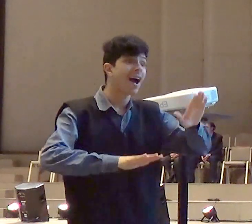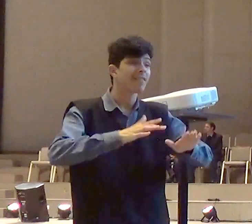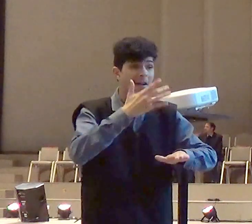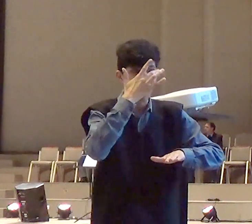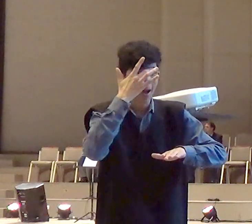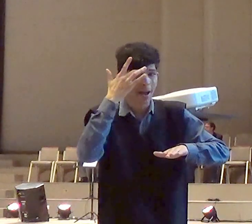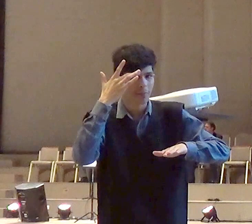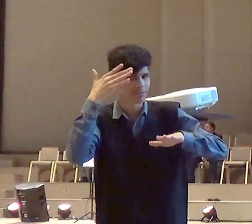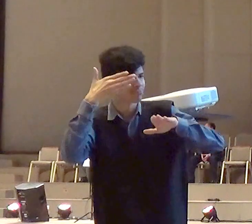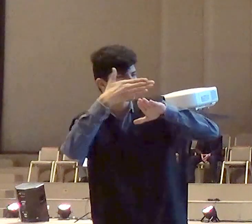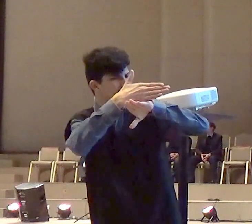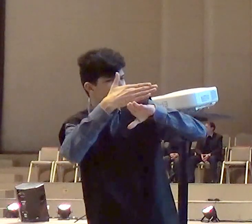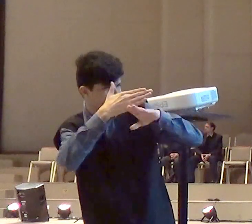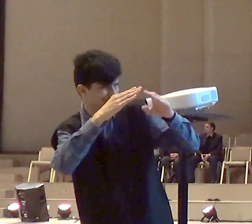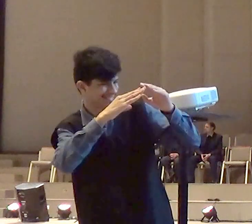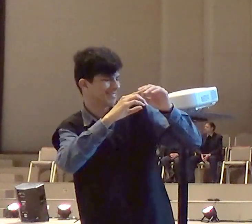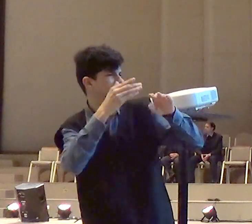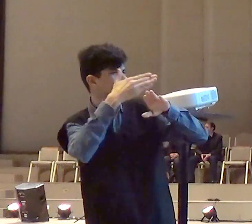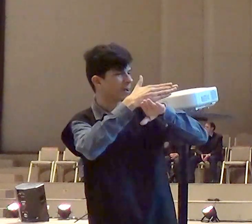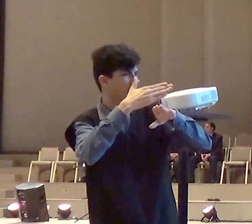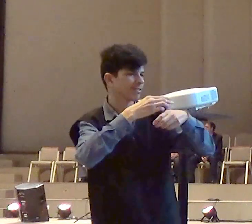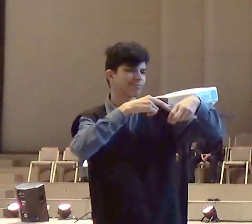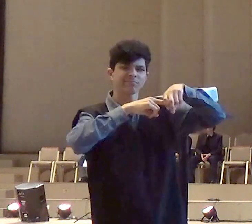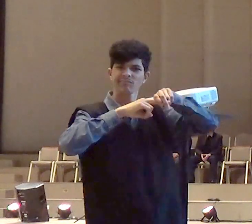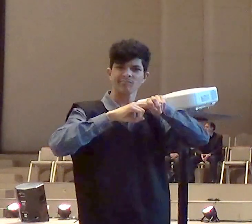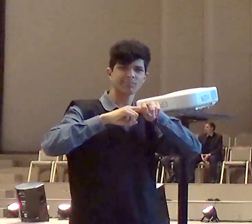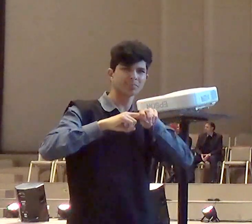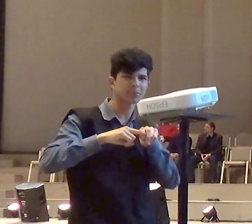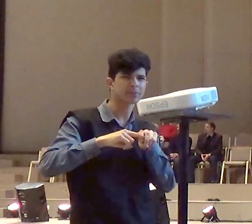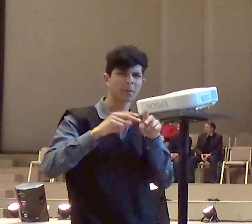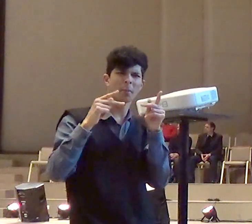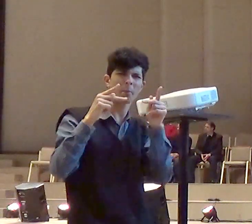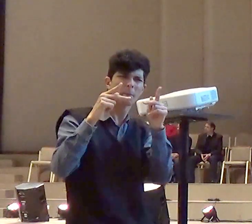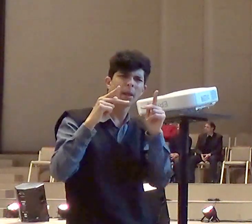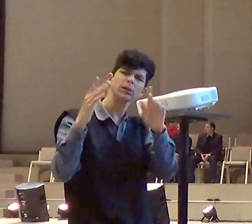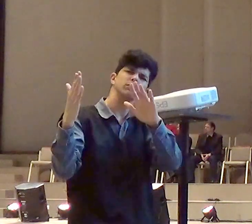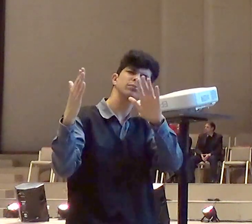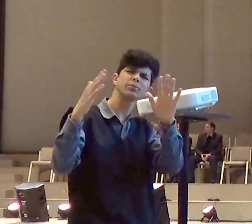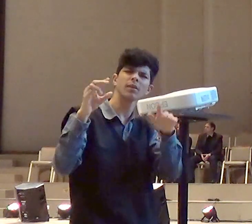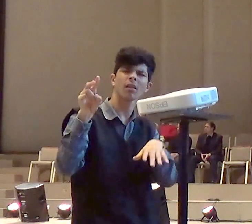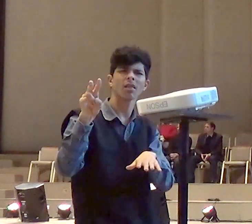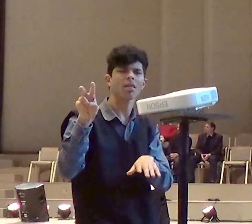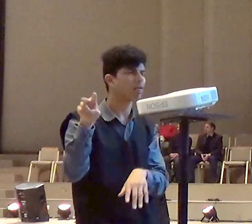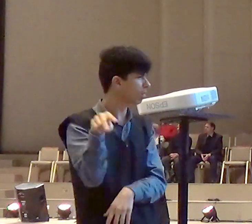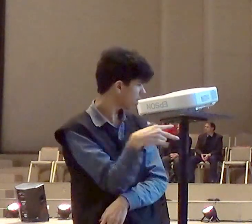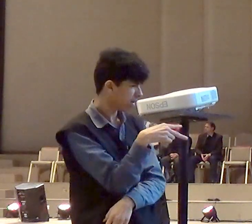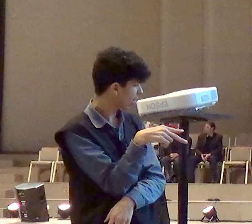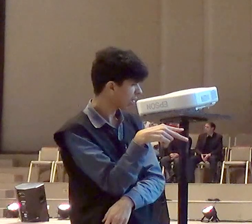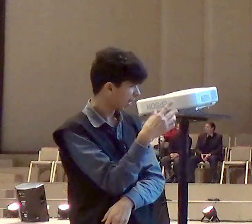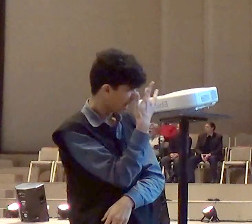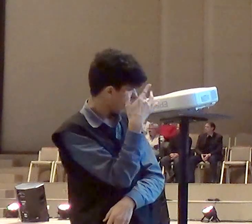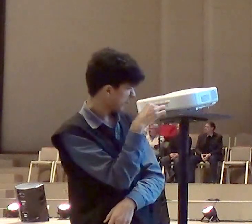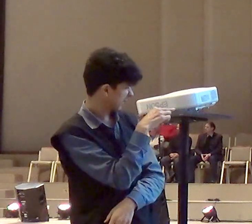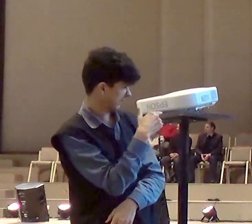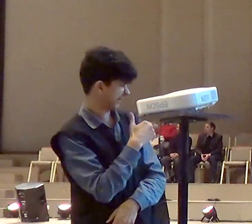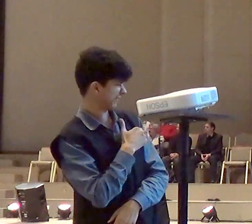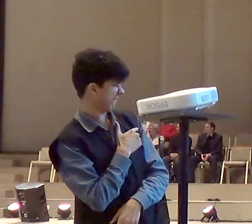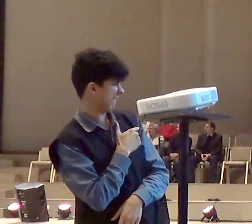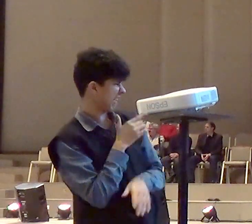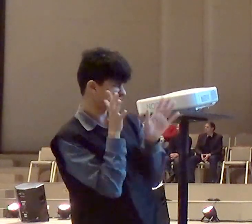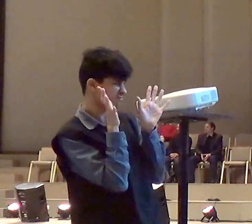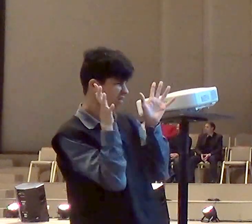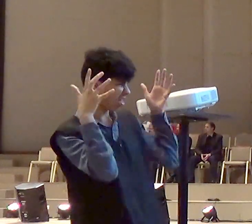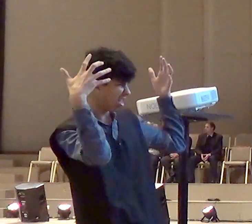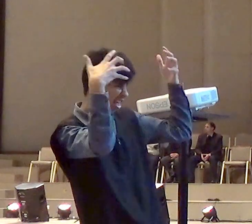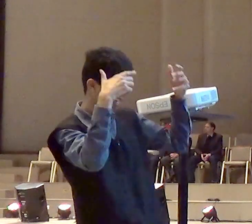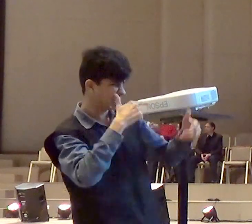um problema não vou falar do cabelo dela agora não tá Mas vou falar do vestido não tem nenhuma de vestido aí Tá todo mundo de calça preta